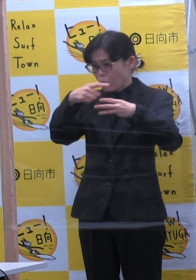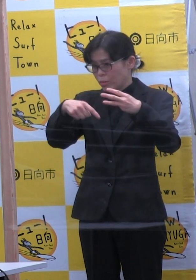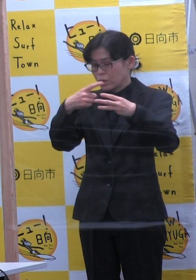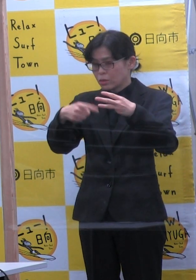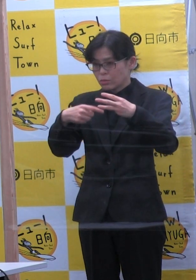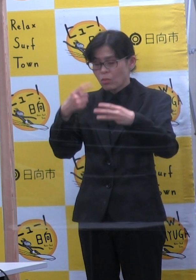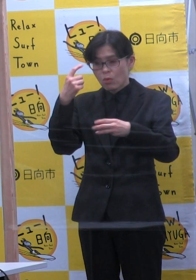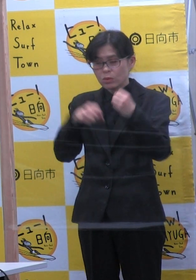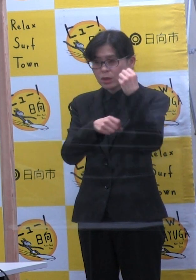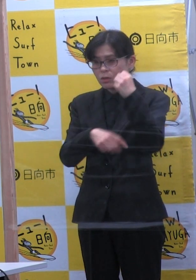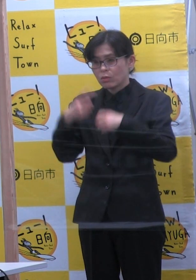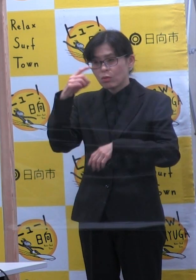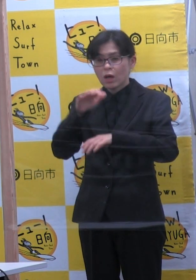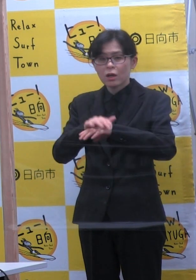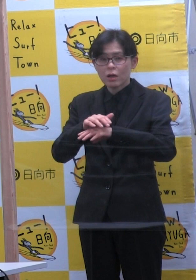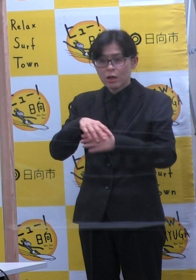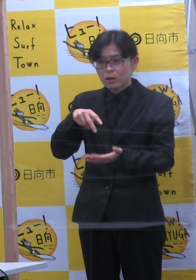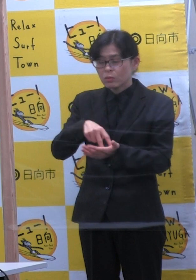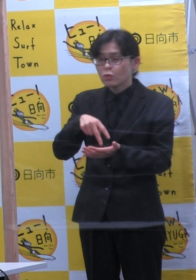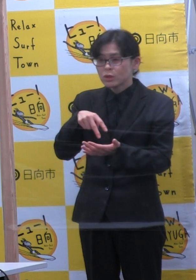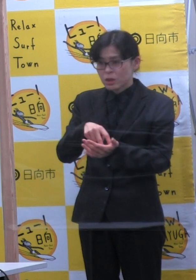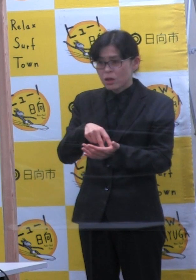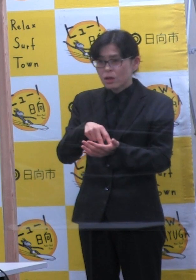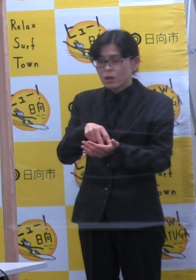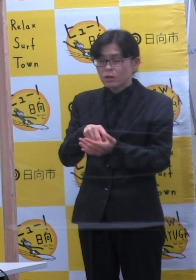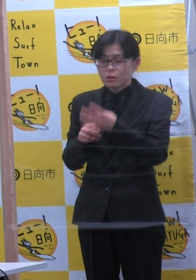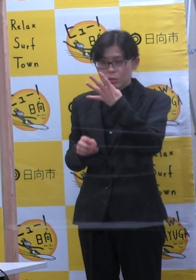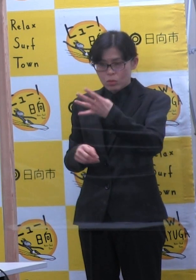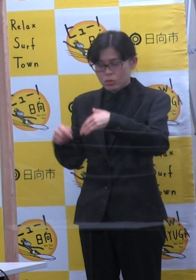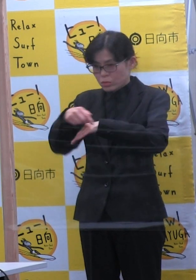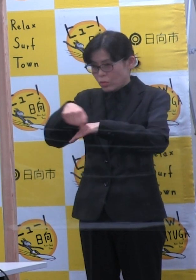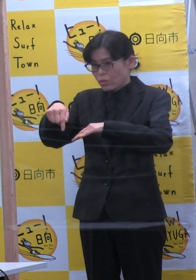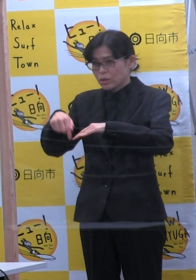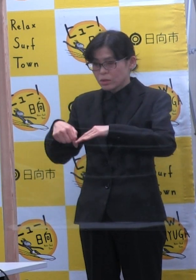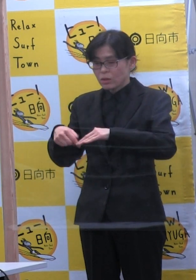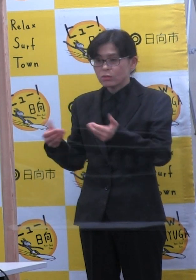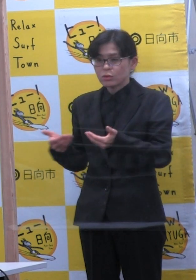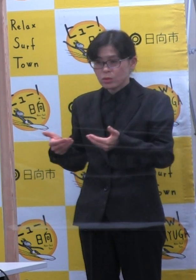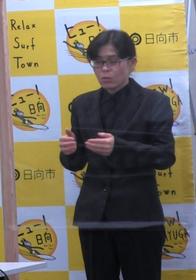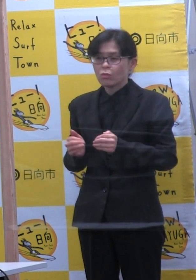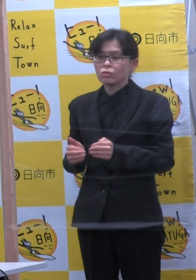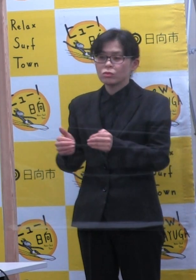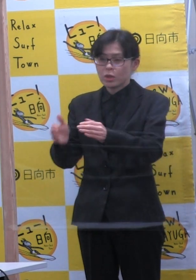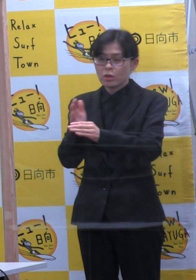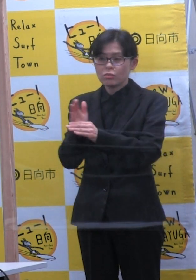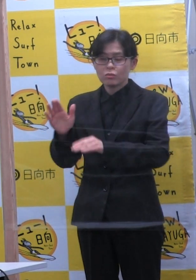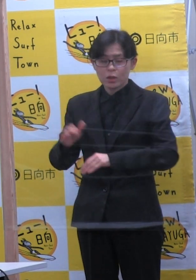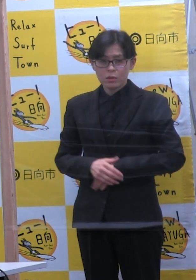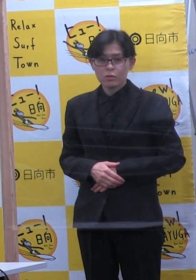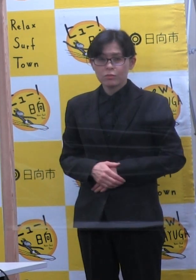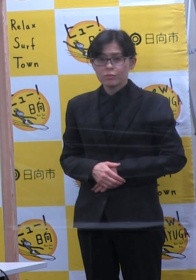基本姿勢として4つに分類した施策を展開しているところであります。